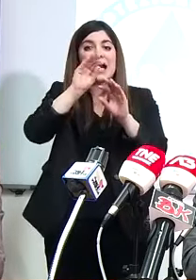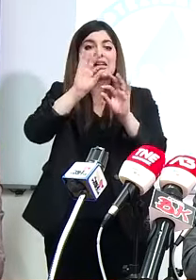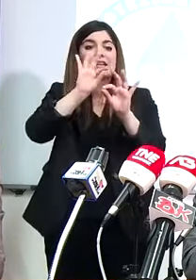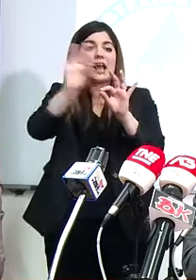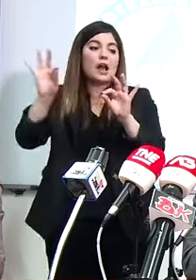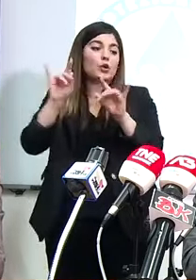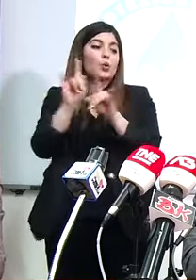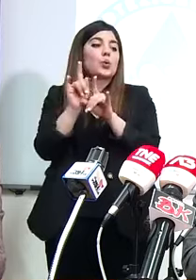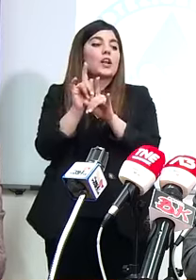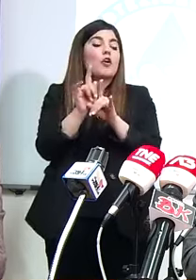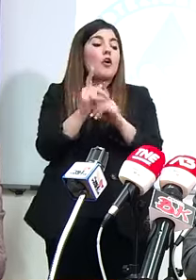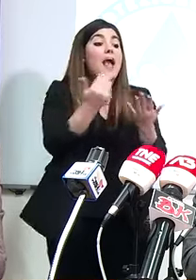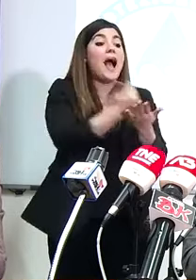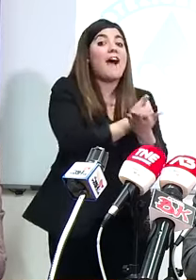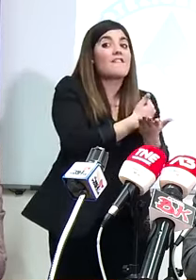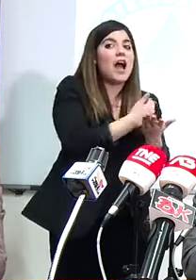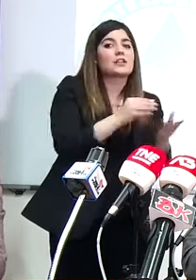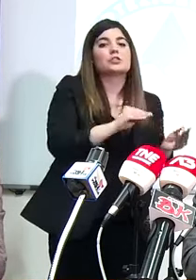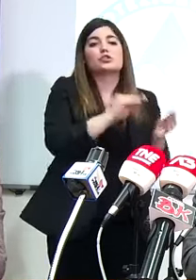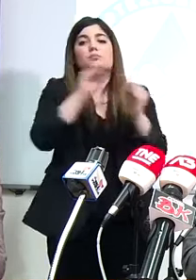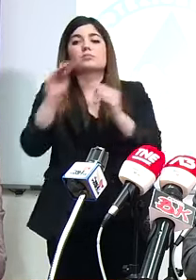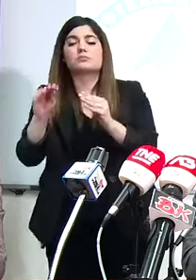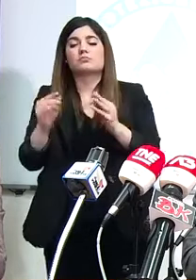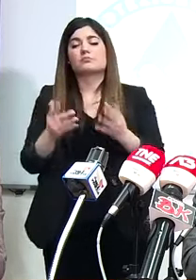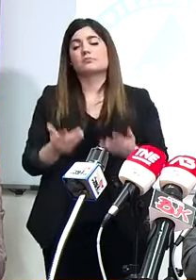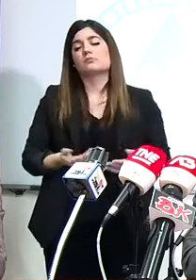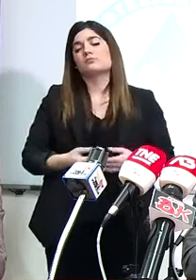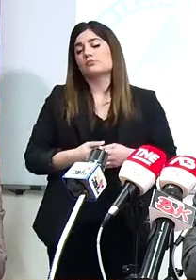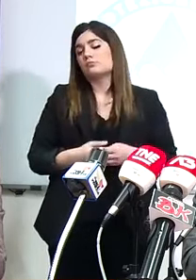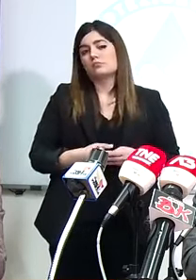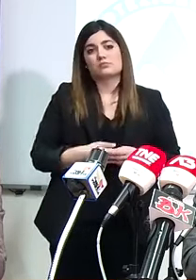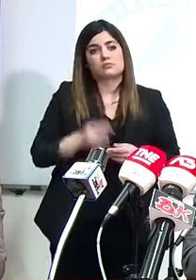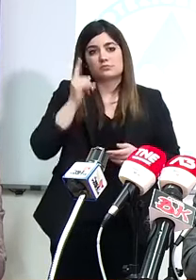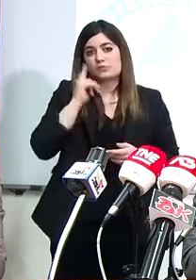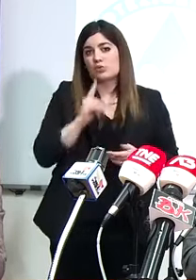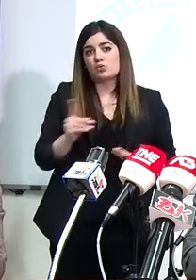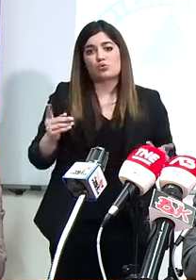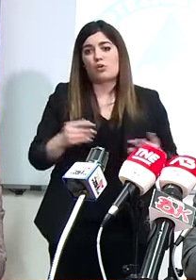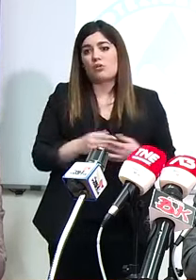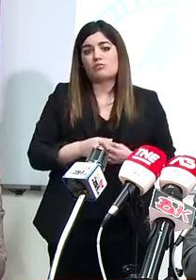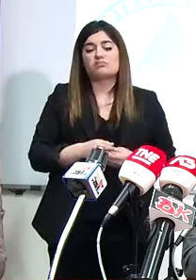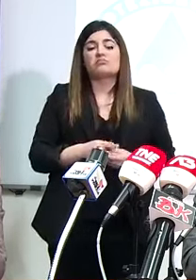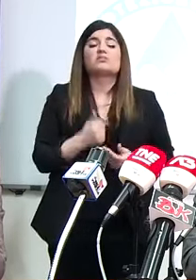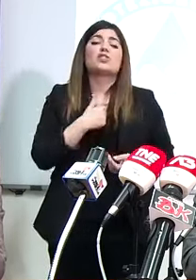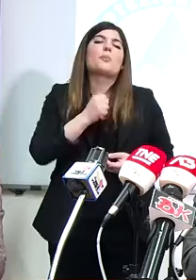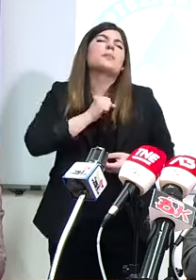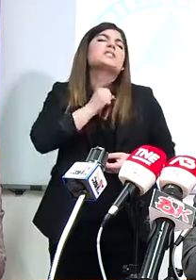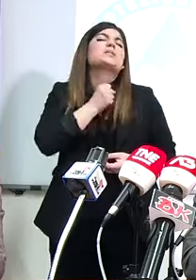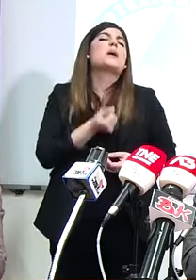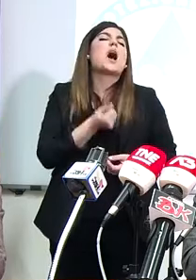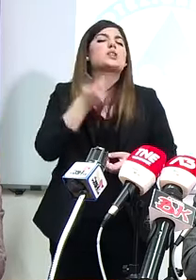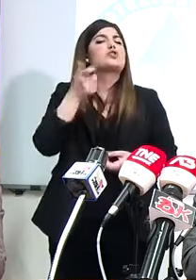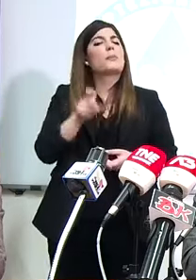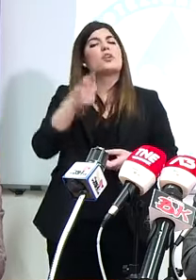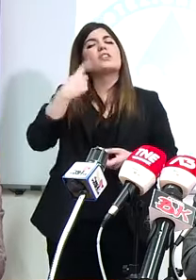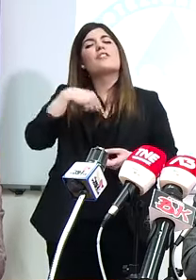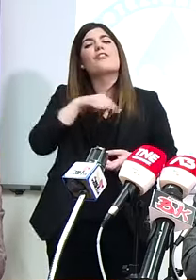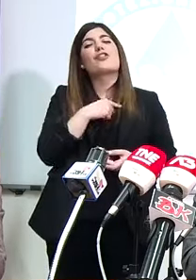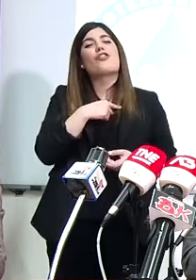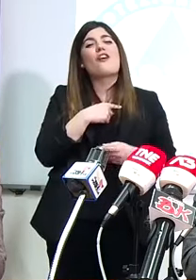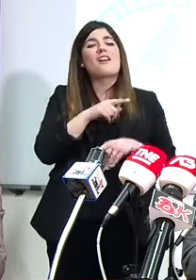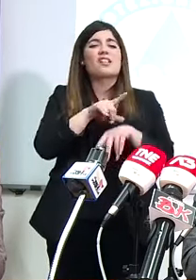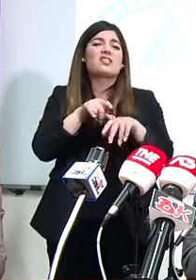non lo so guardate a me spiace sapete che perdiamo tutti tanto tempo e mettiamo magari angoscia anche poi